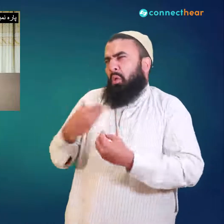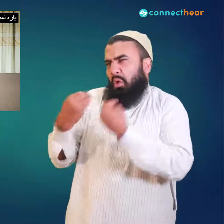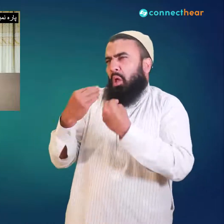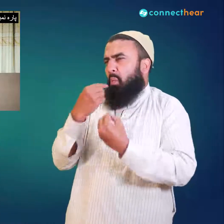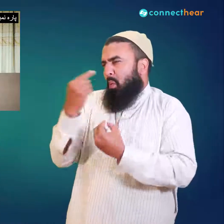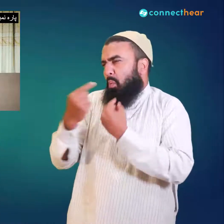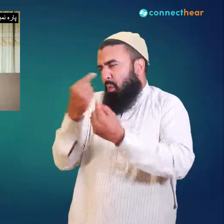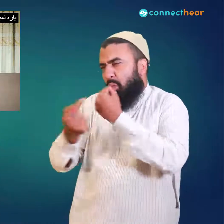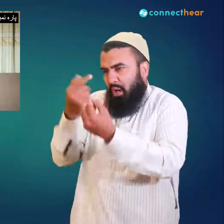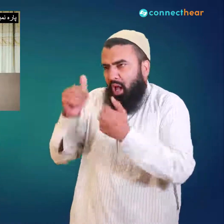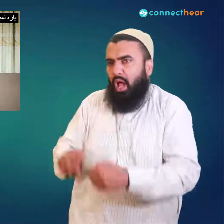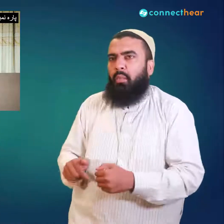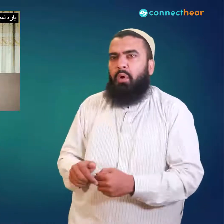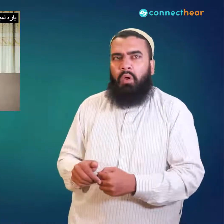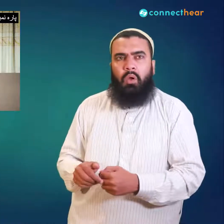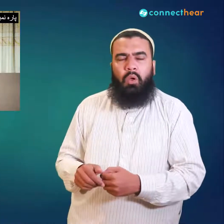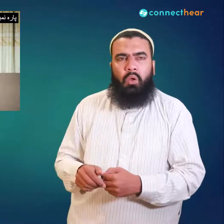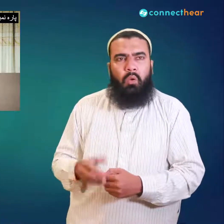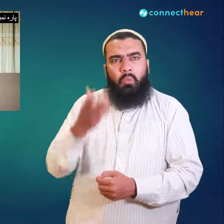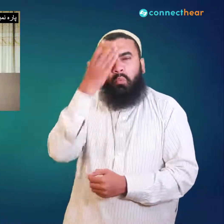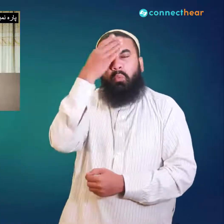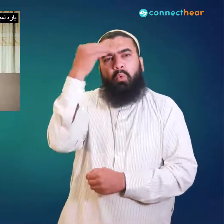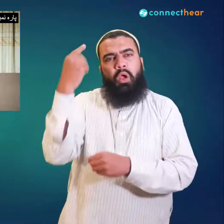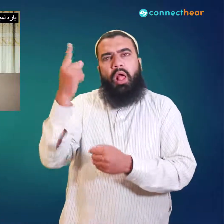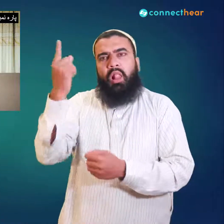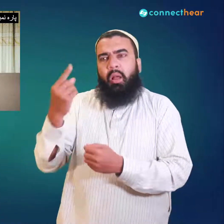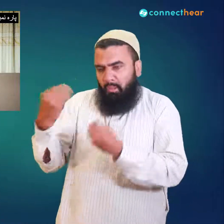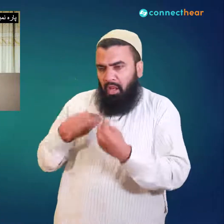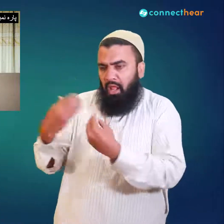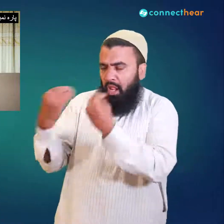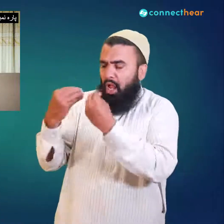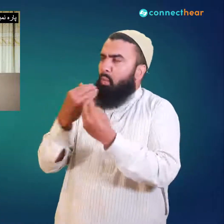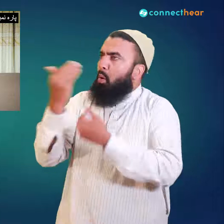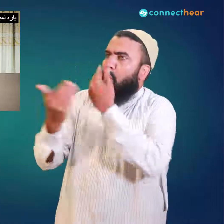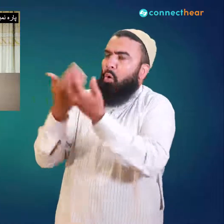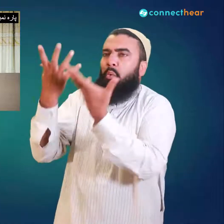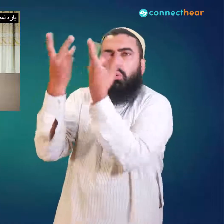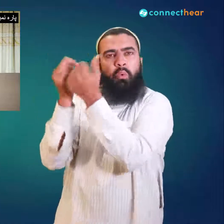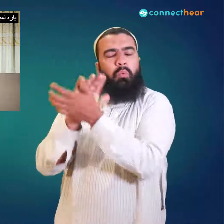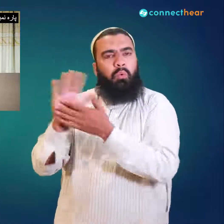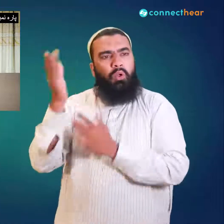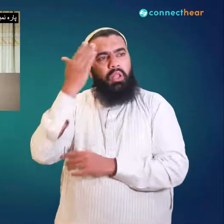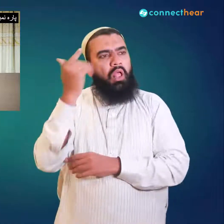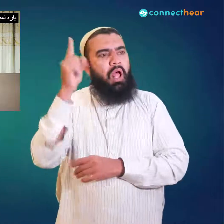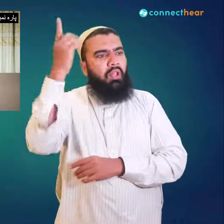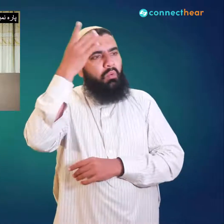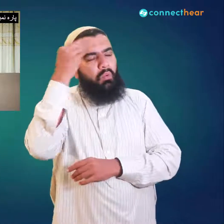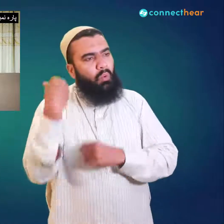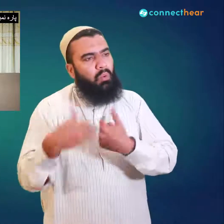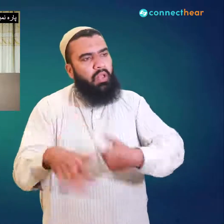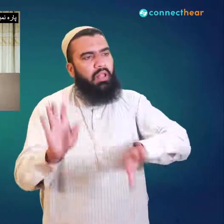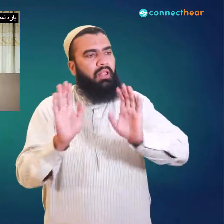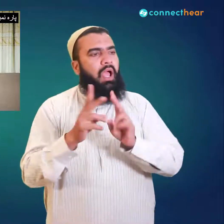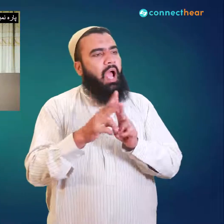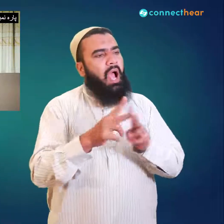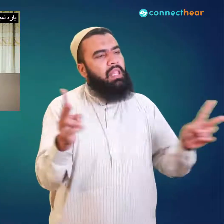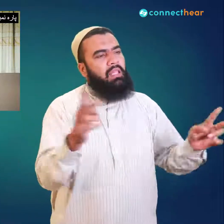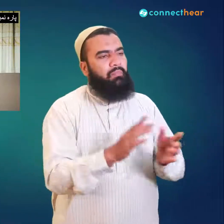كَأَن لَّمْ يَدْعُنَا إِلَىٰ ضُرٍّ مَّسَّهُ، تو وہ ایسے ہو جاتا ہے جیسے اس نے تکلیف میں ہمیں پکارا ہی نہیں